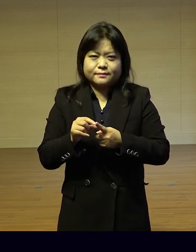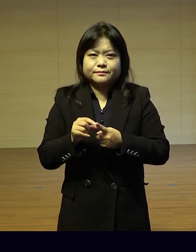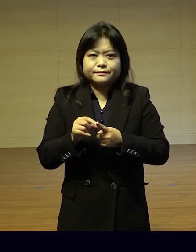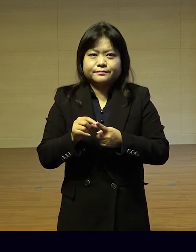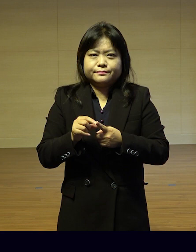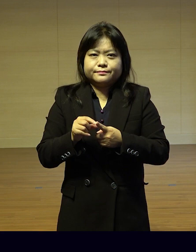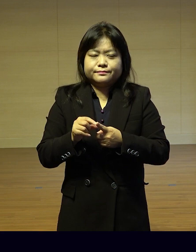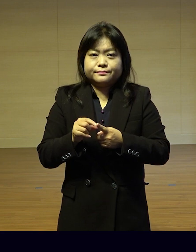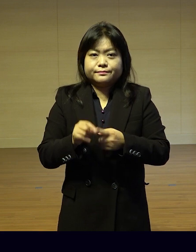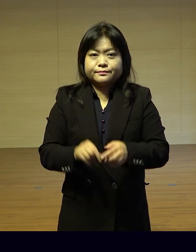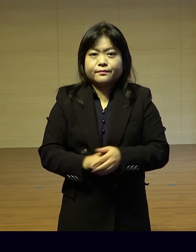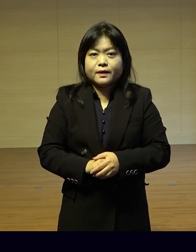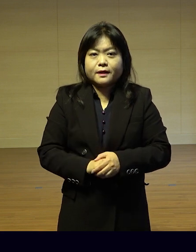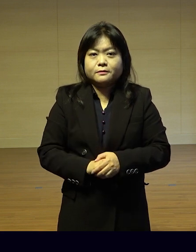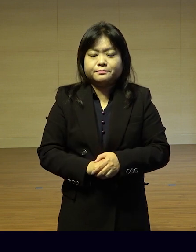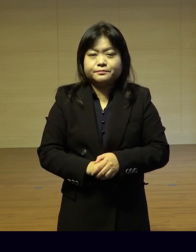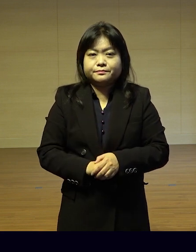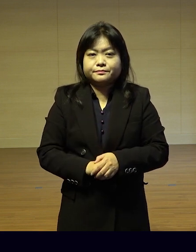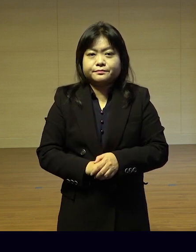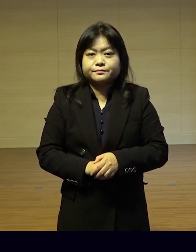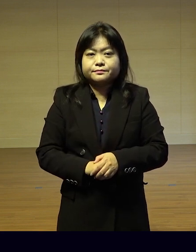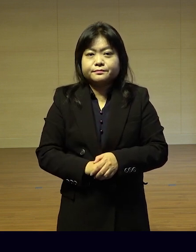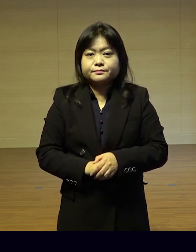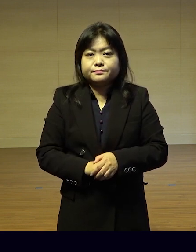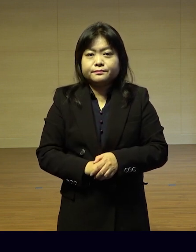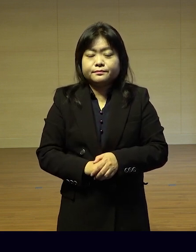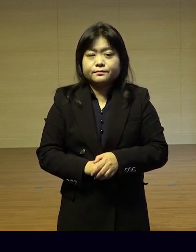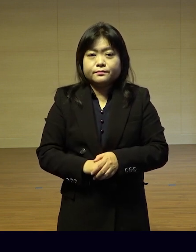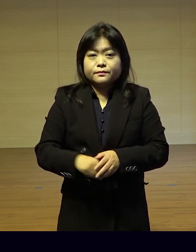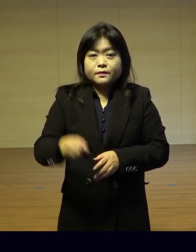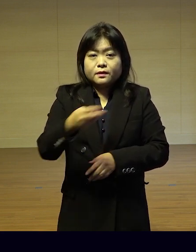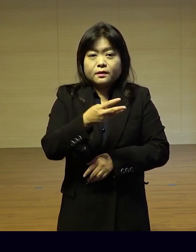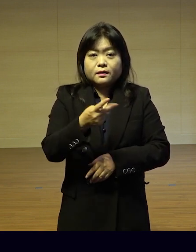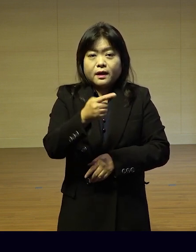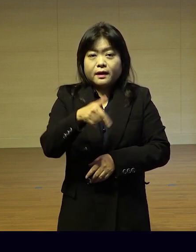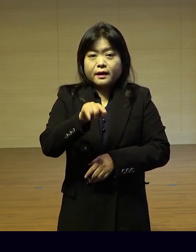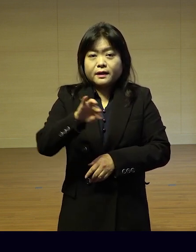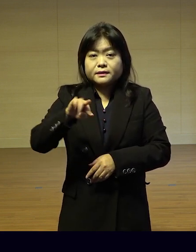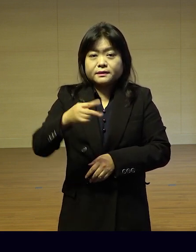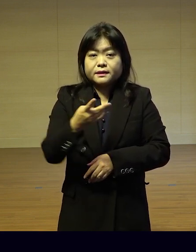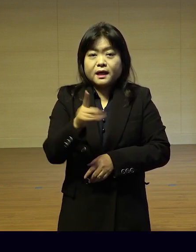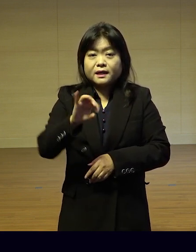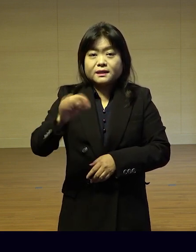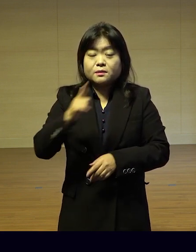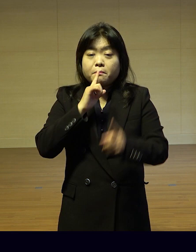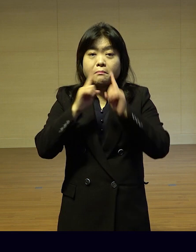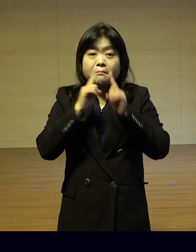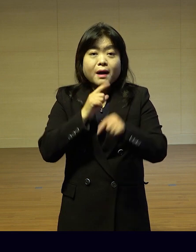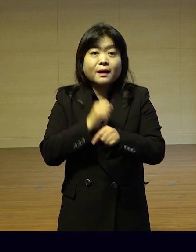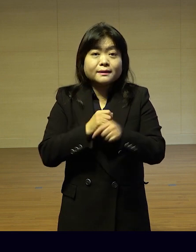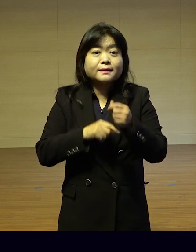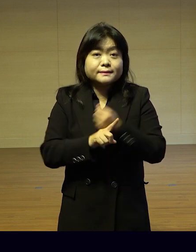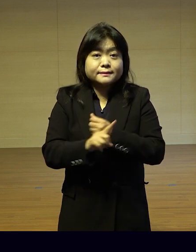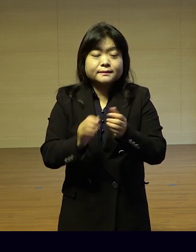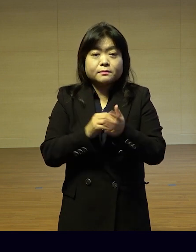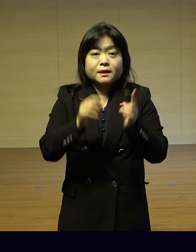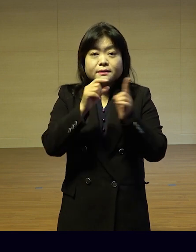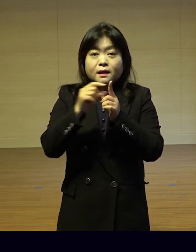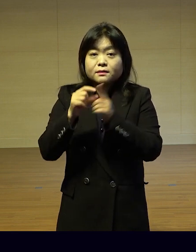생긴다고 이렇게 해석을 해볼 수도 있겠습니다. 레게스타인은 말하다는 뜻인데요. 그래서 이걸